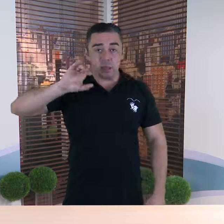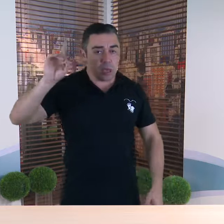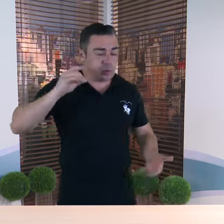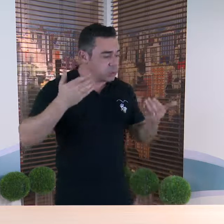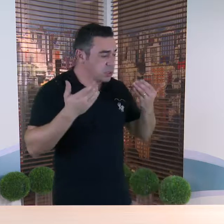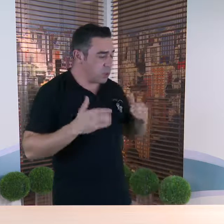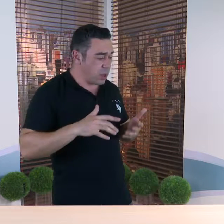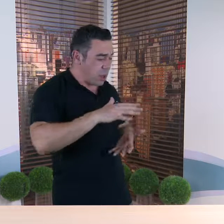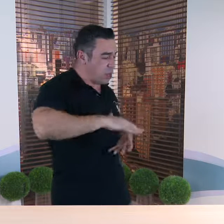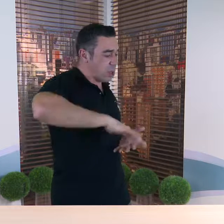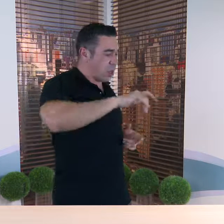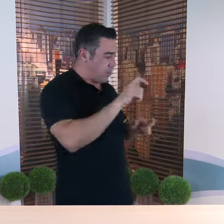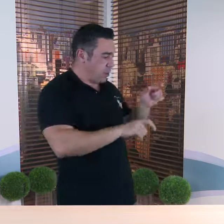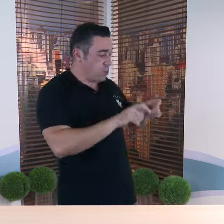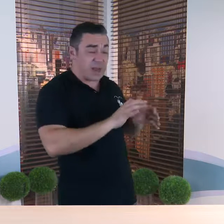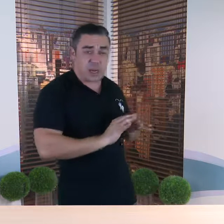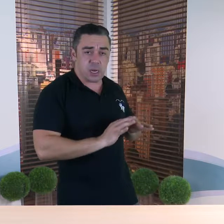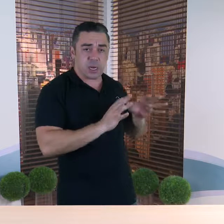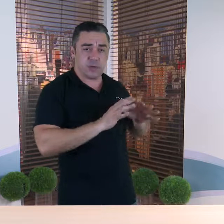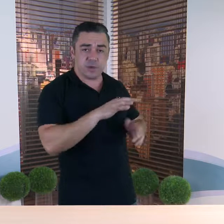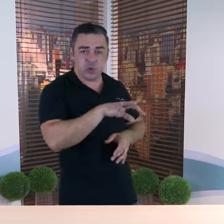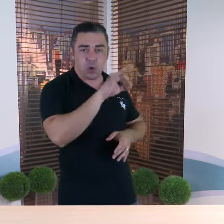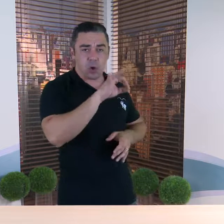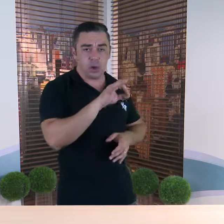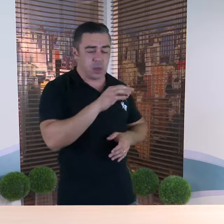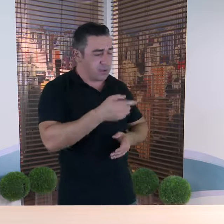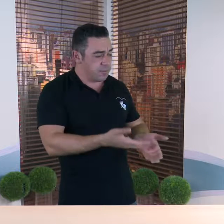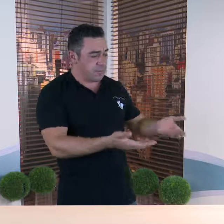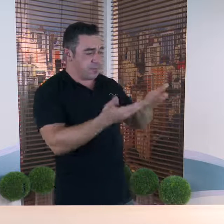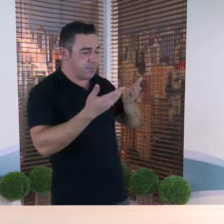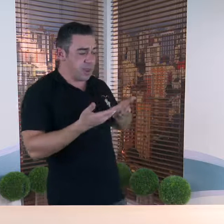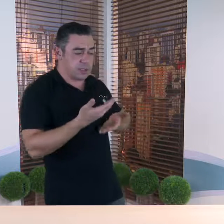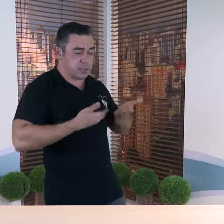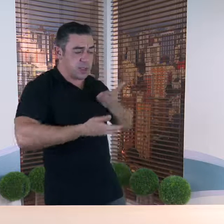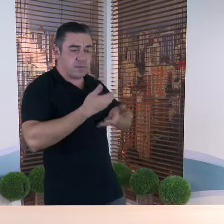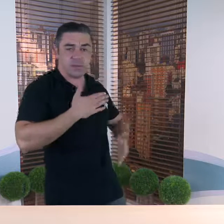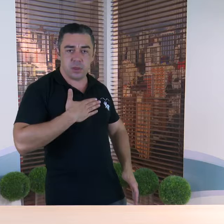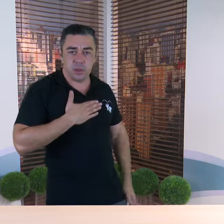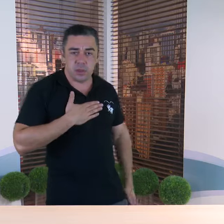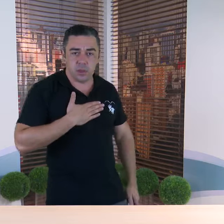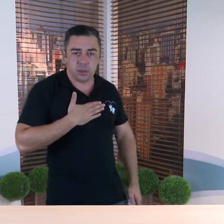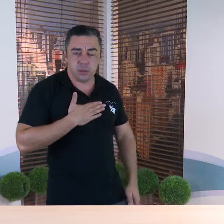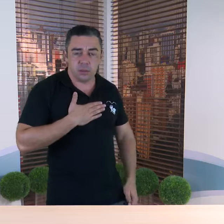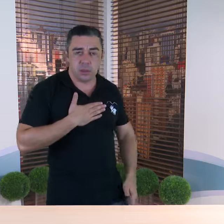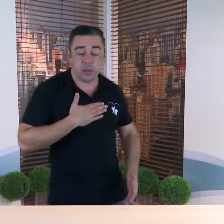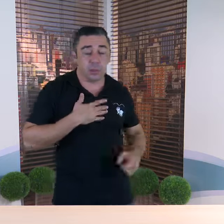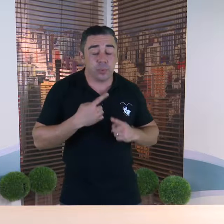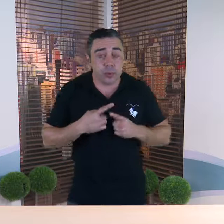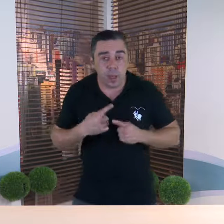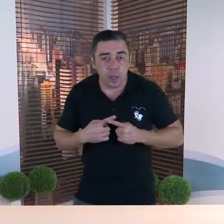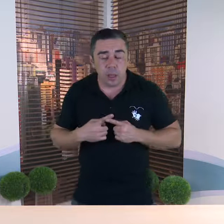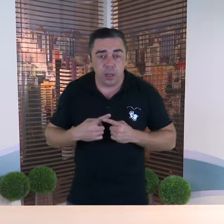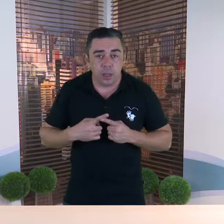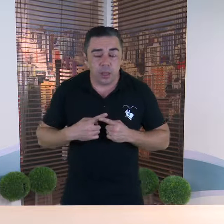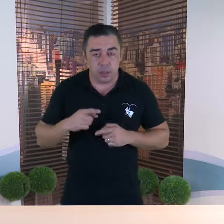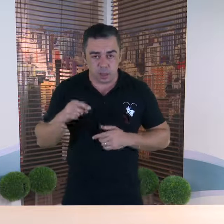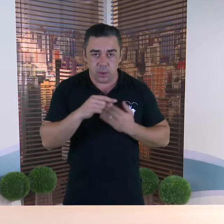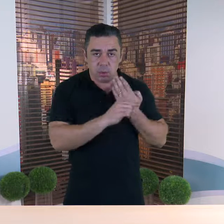Deus não queria que seres sem liberdade de escolha servissem. E a razão é simples.